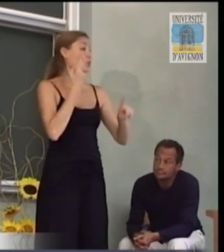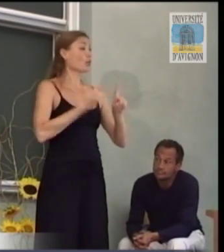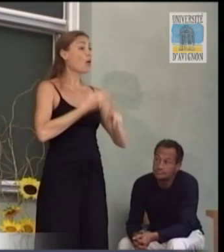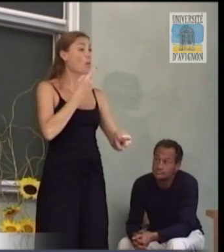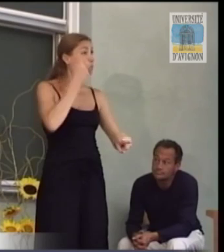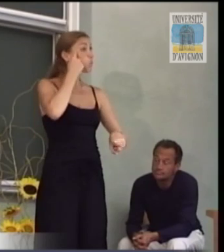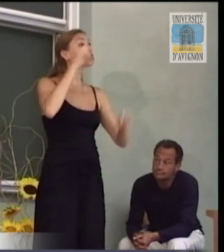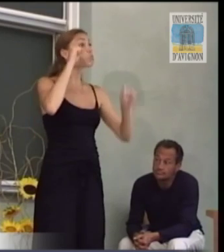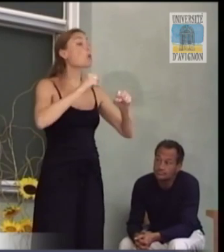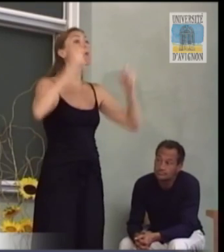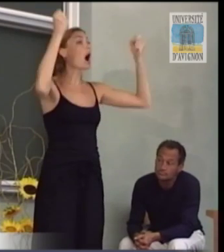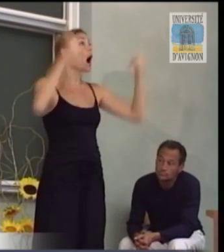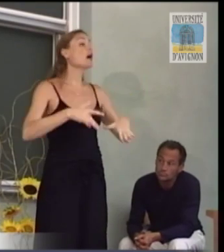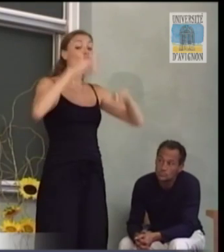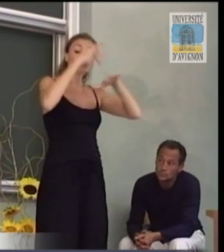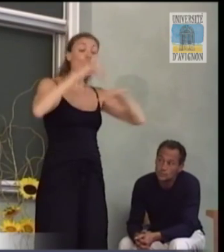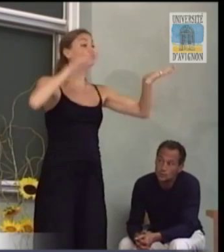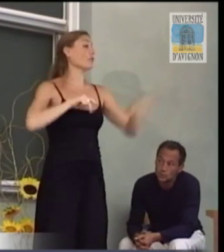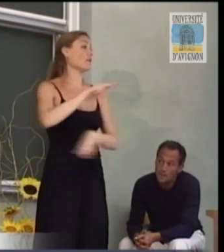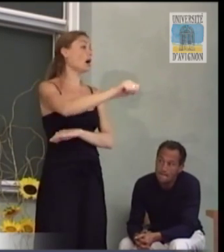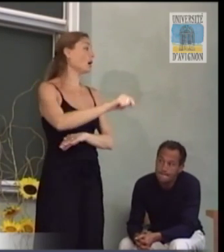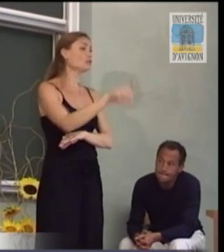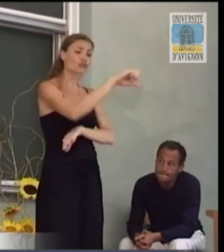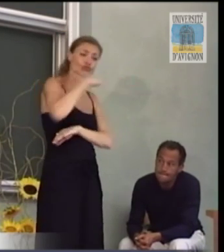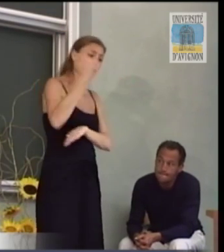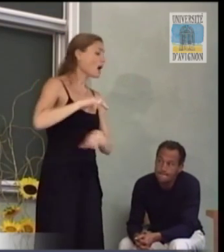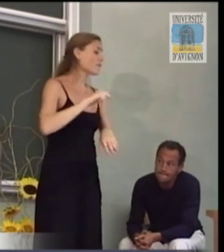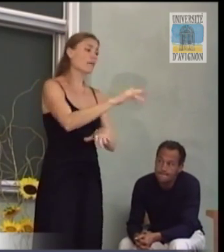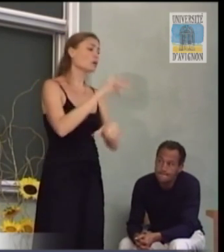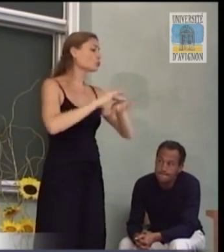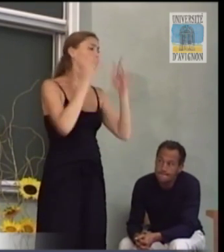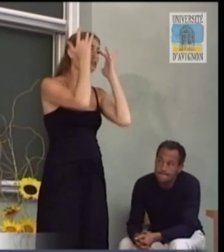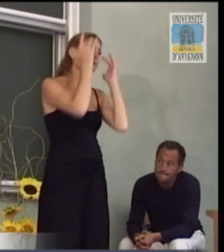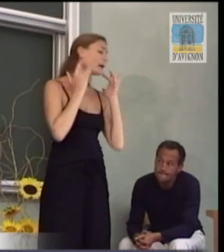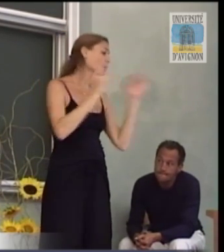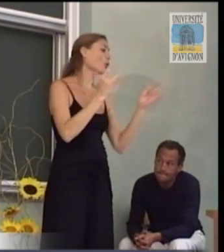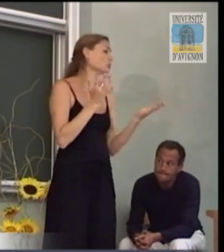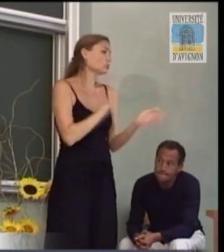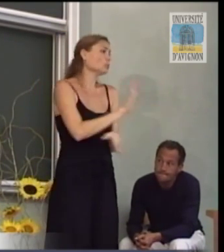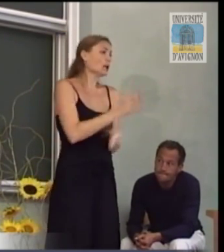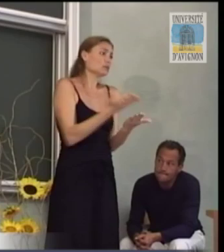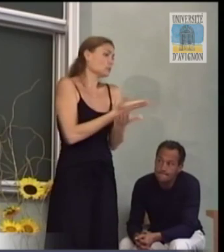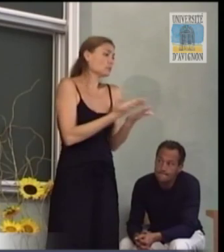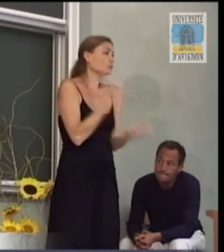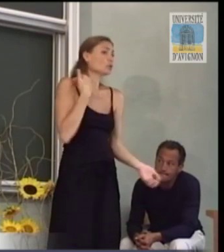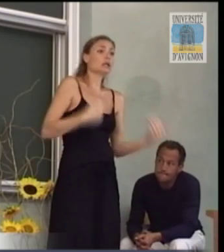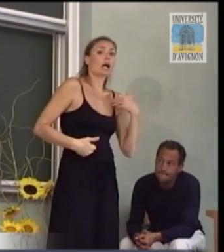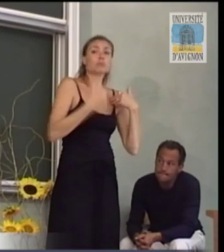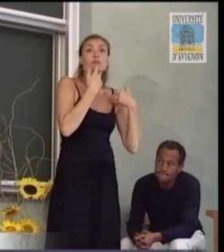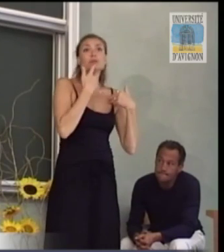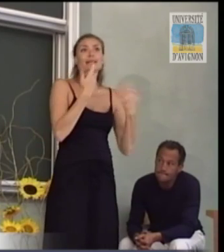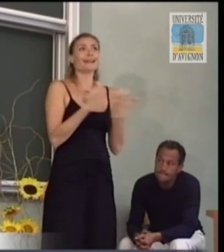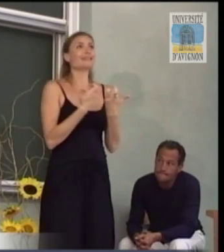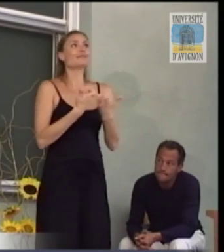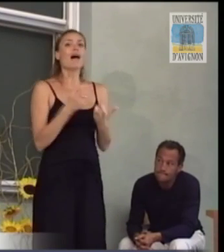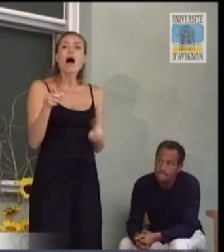d'une manière environnementale. On aura tous, un moment ou l'autre, désormais, la nécessité de devoir apprécier ceux qui auront